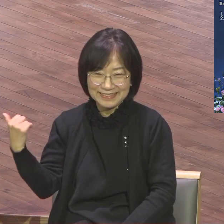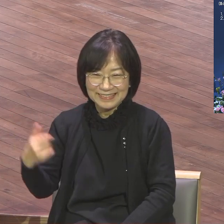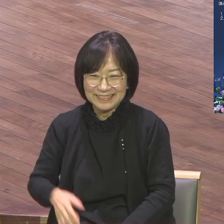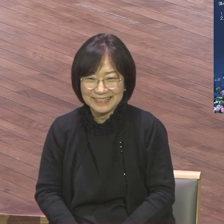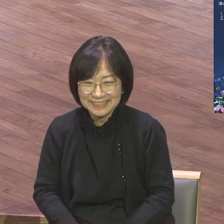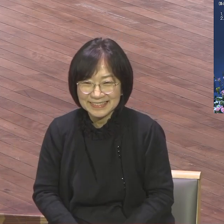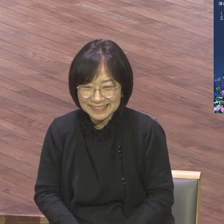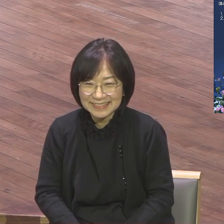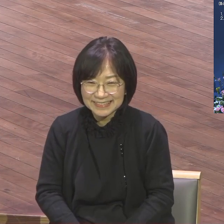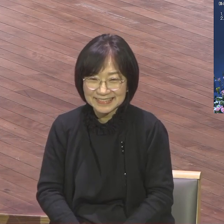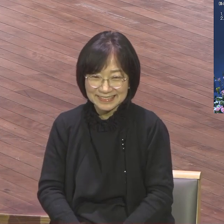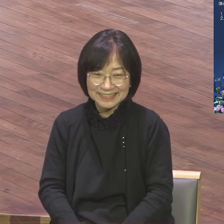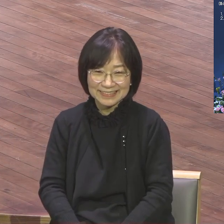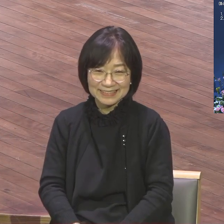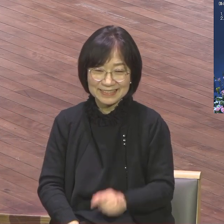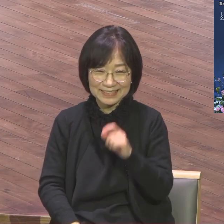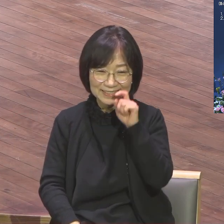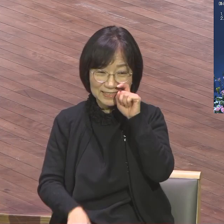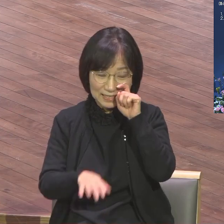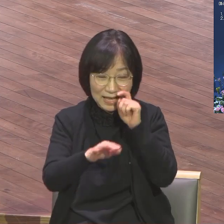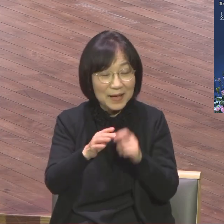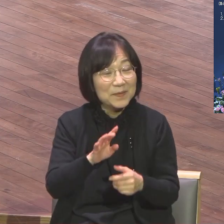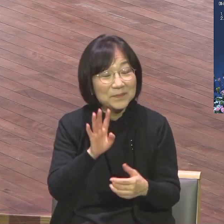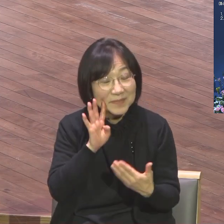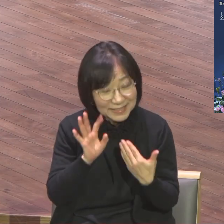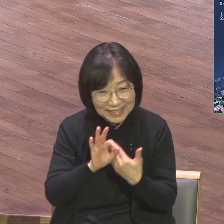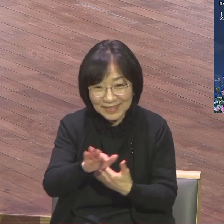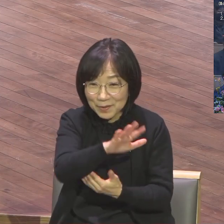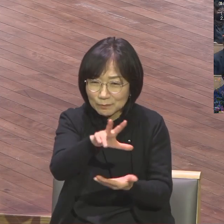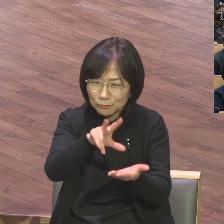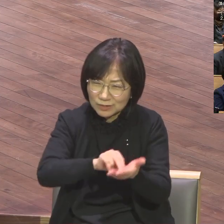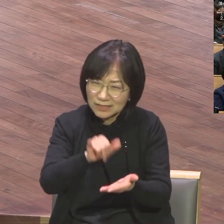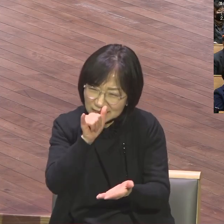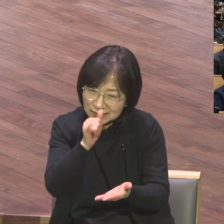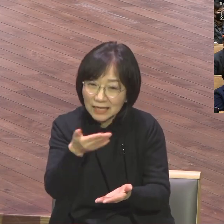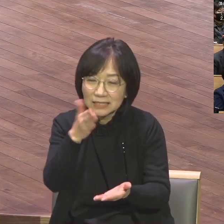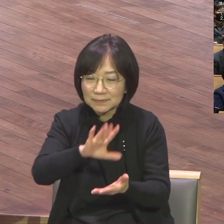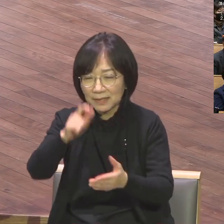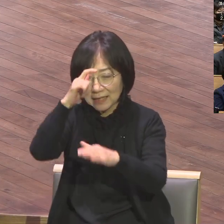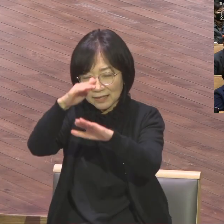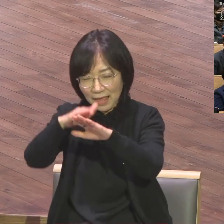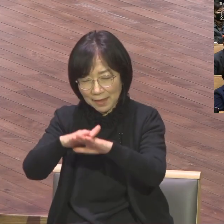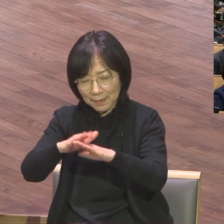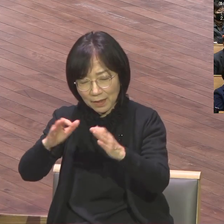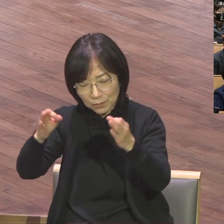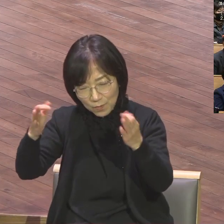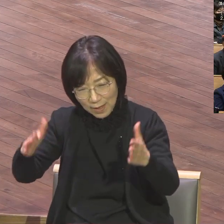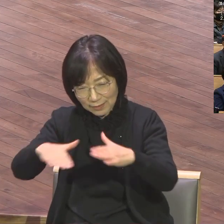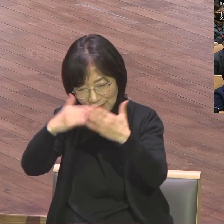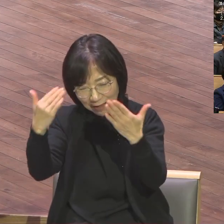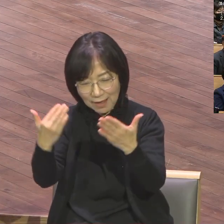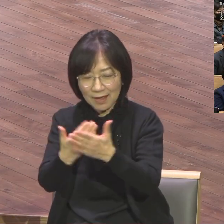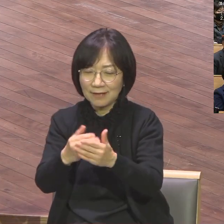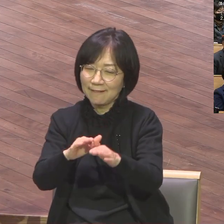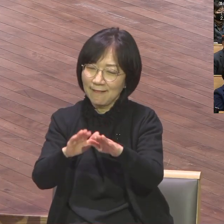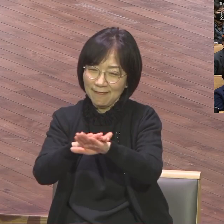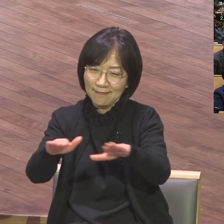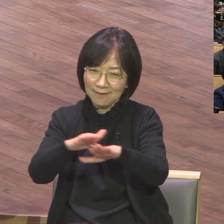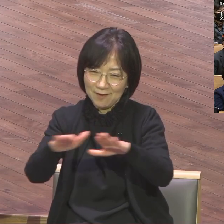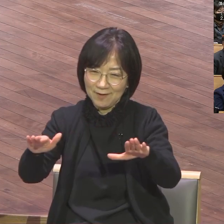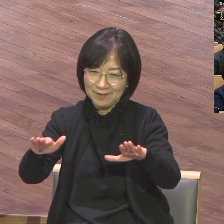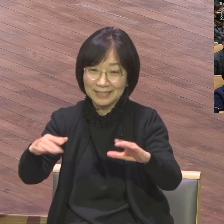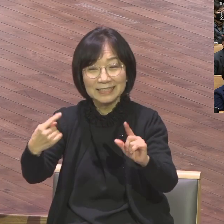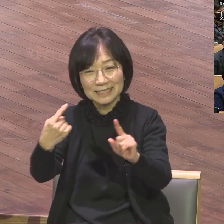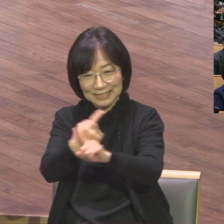문제 잡혀왔다 하더라도 여러분 예배드리는 순간에 해방되시기 바랍니다. 치유돼야지 해방, 자유, 누림.